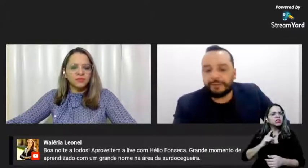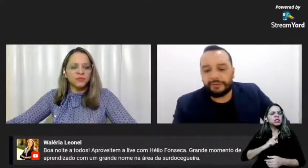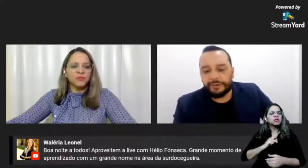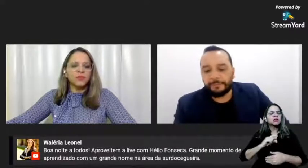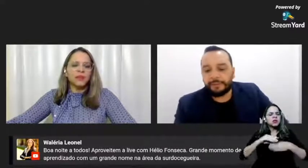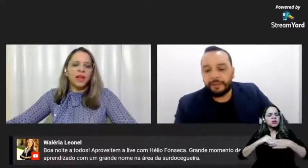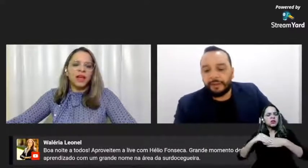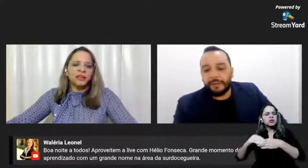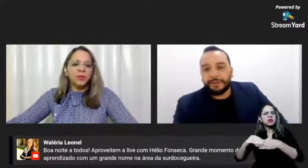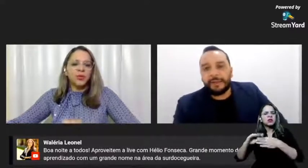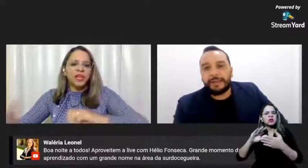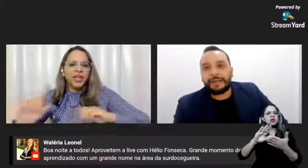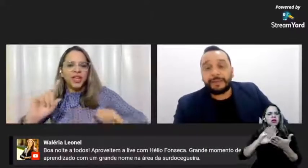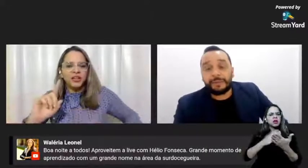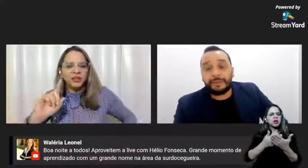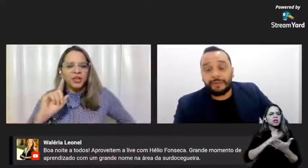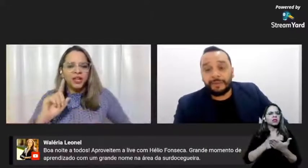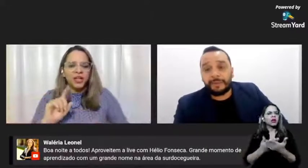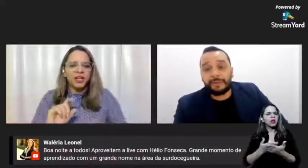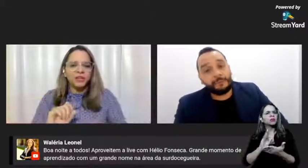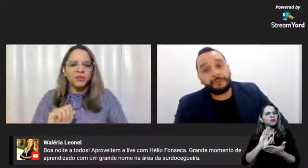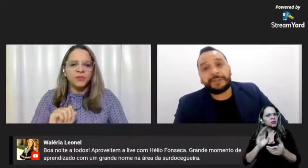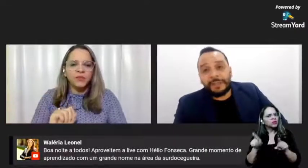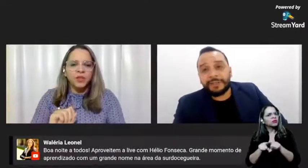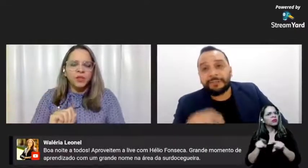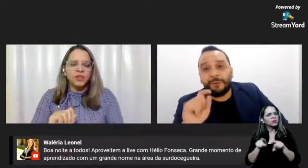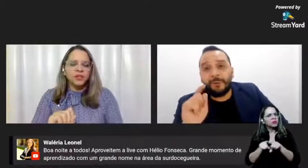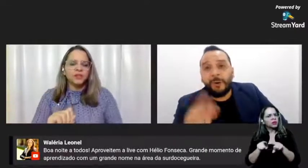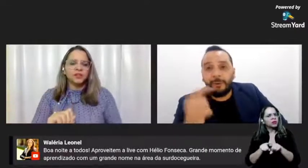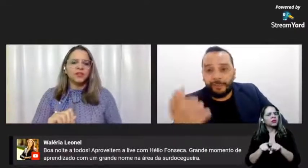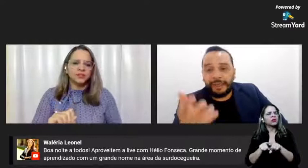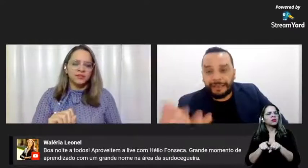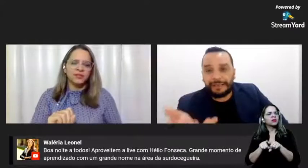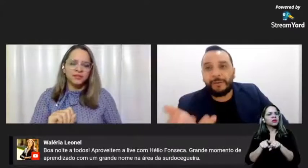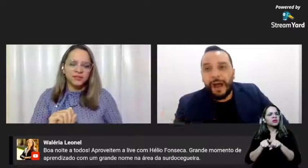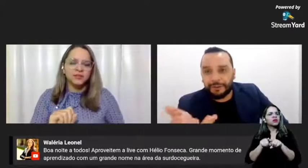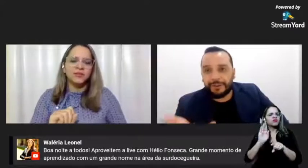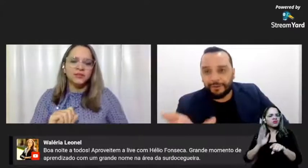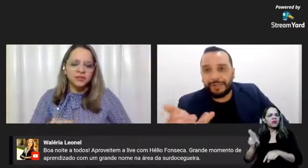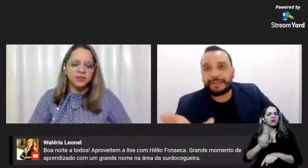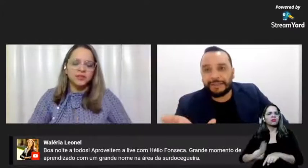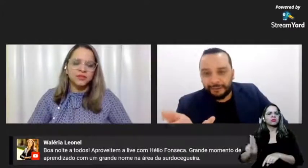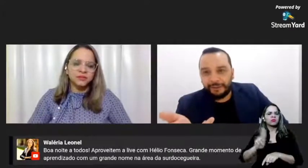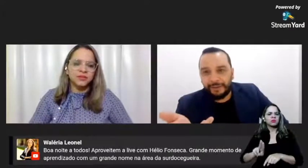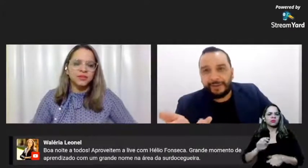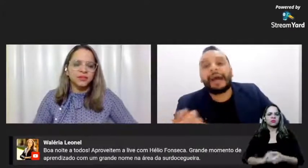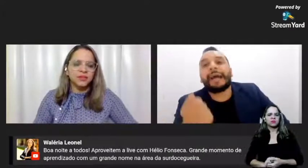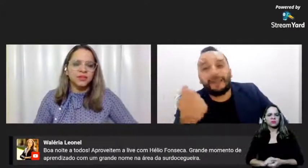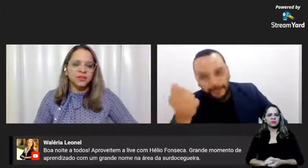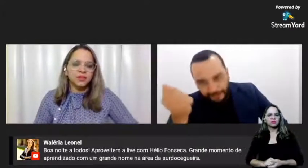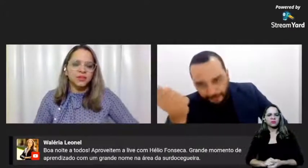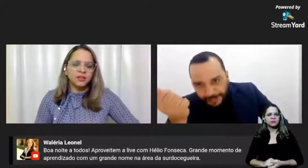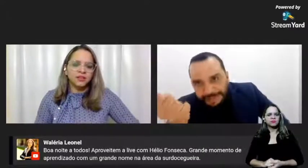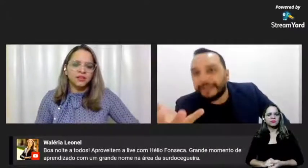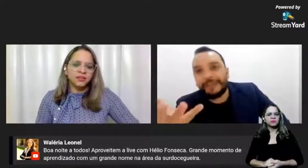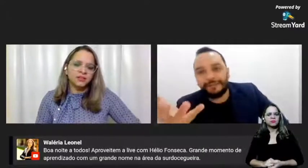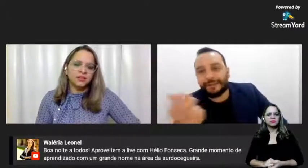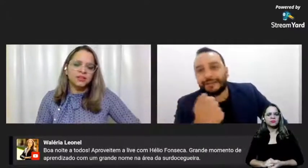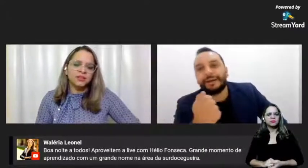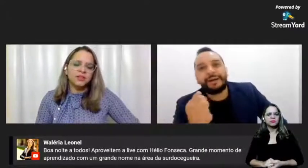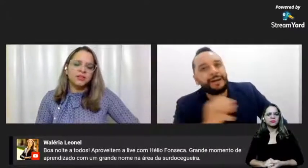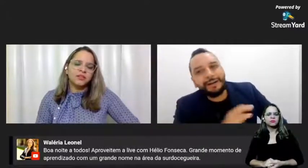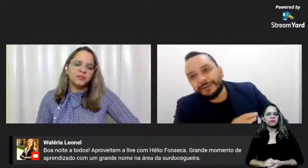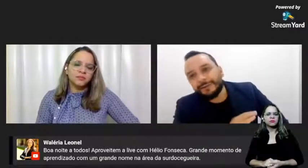antes de 2014. Até porque... Só que quando as pessoas falam assim, foi você que divulgou a comunicação áptica no Brasil? Aí eu respondo que